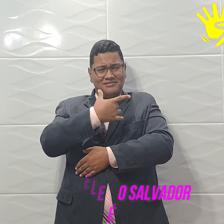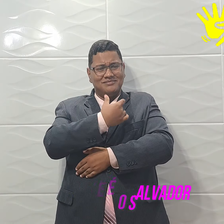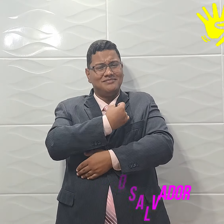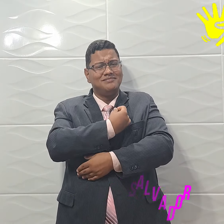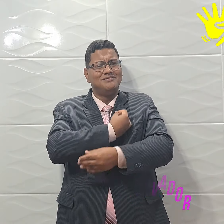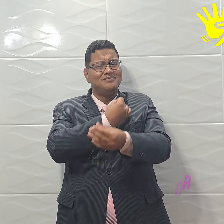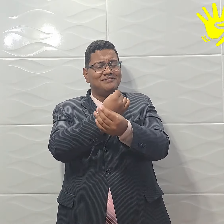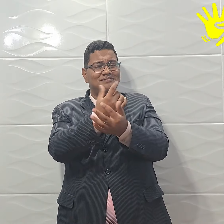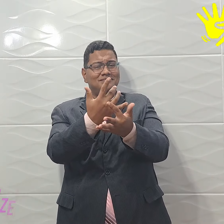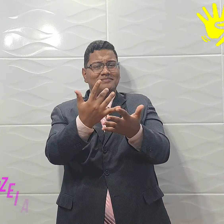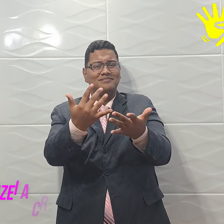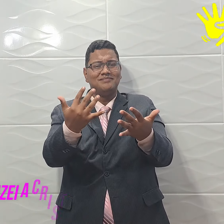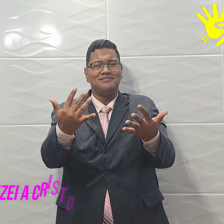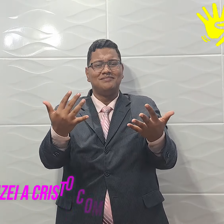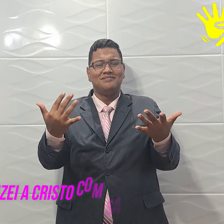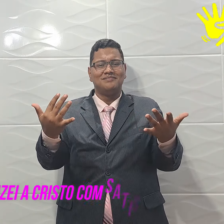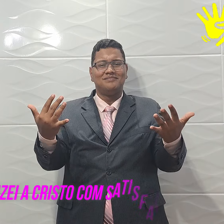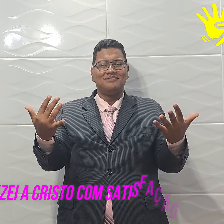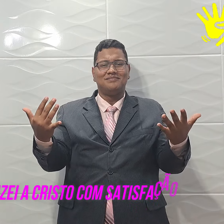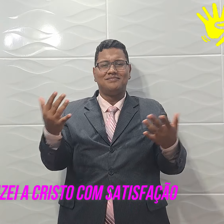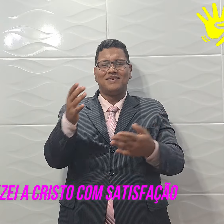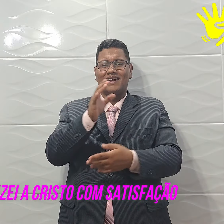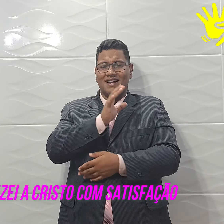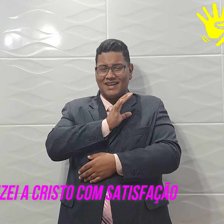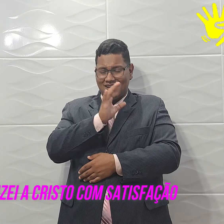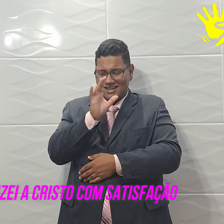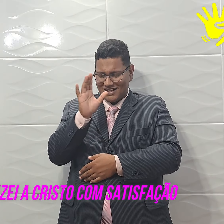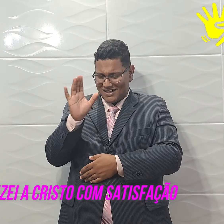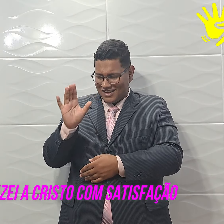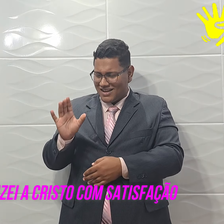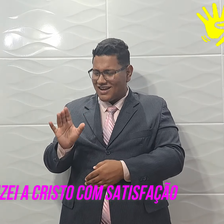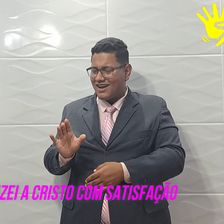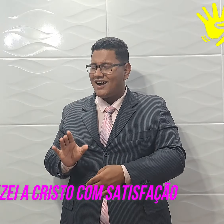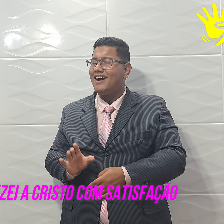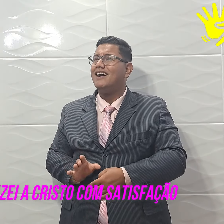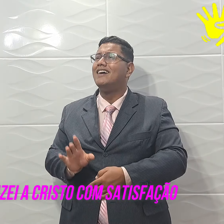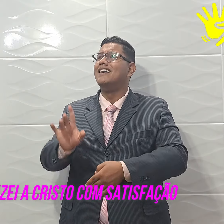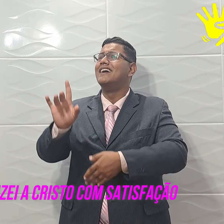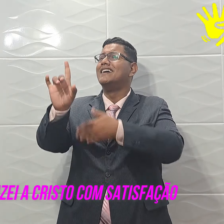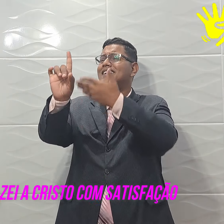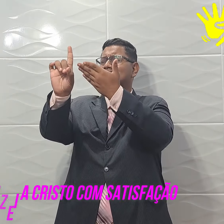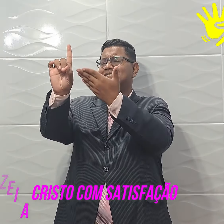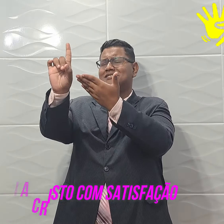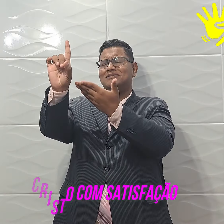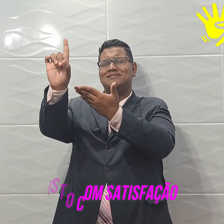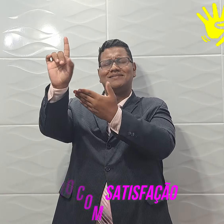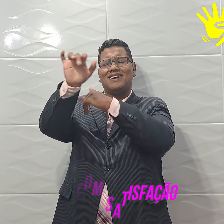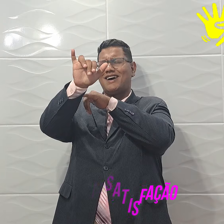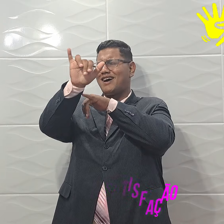E dizei a Cristo com satisfação